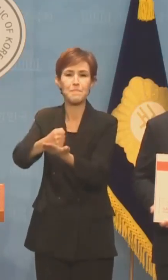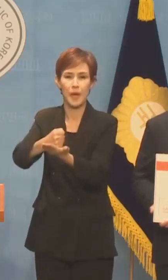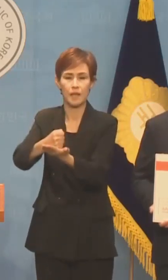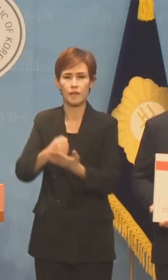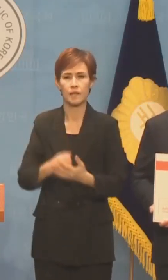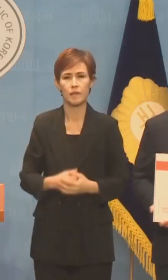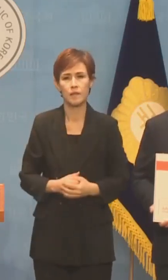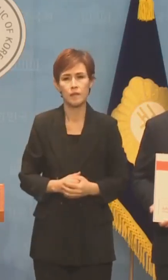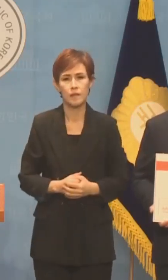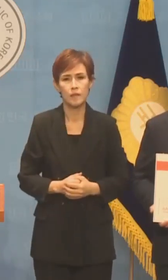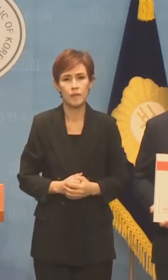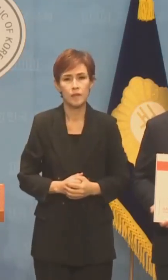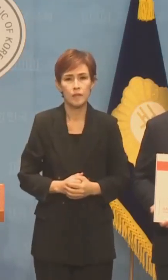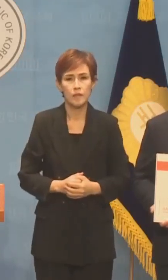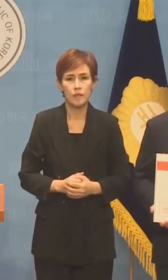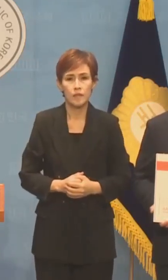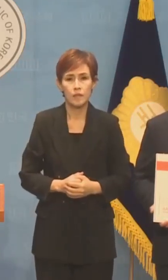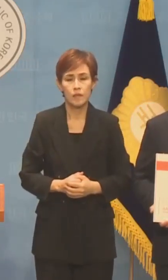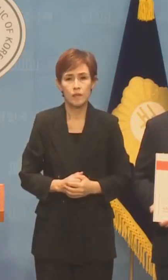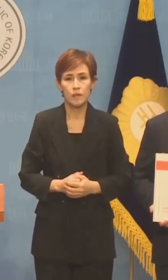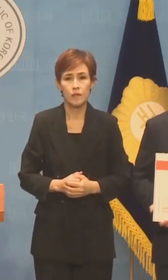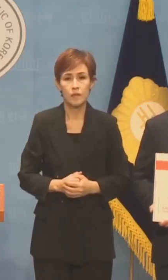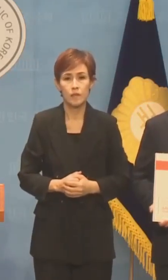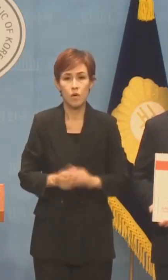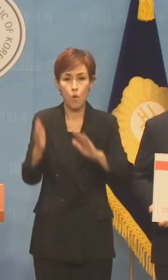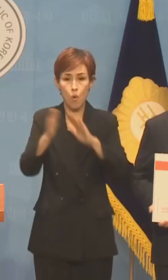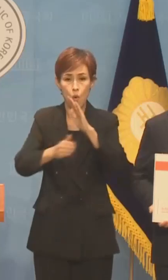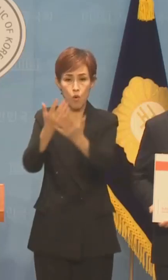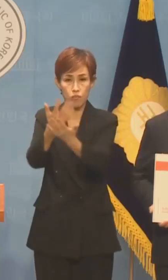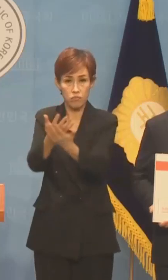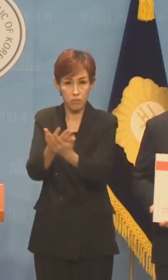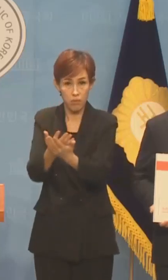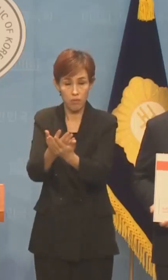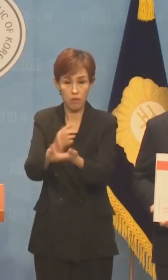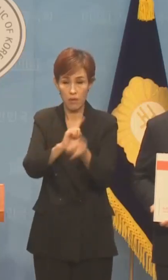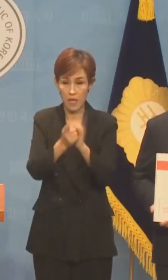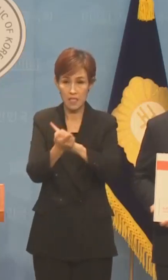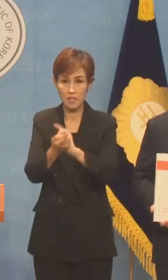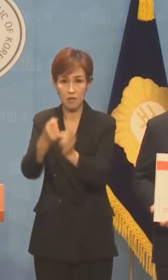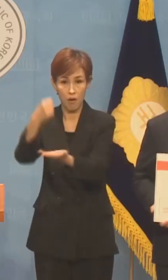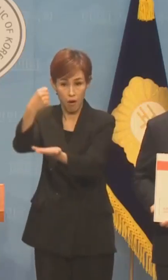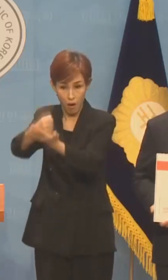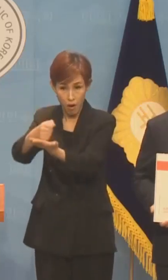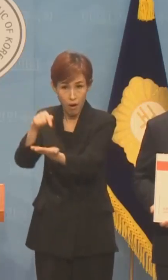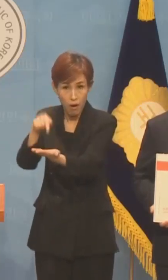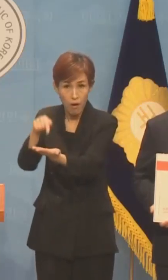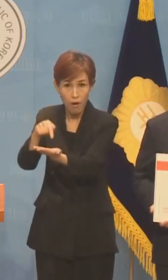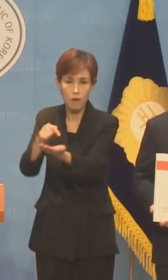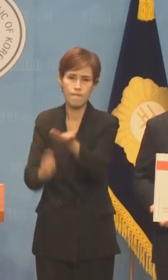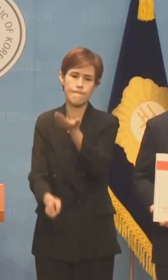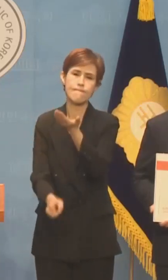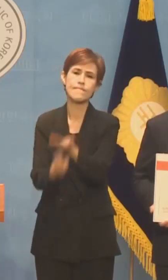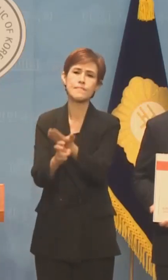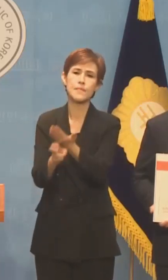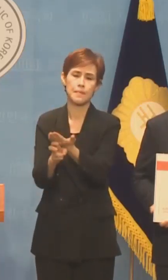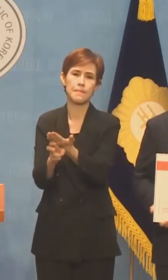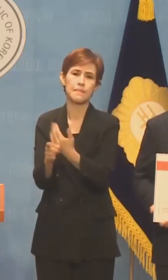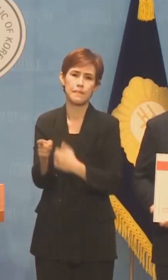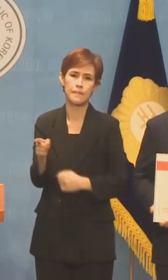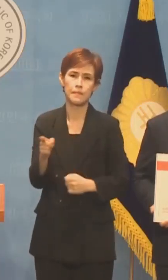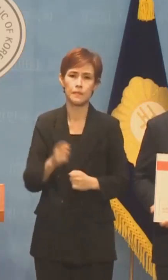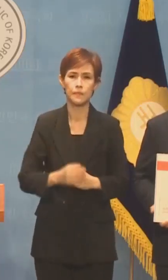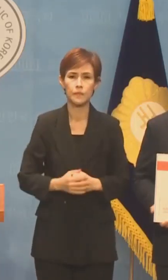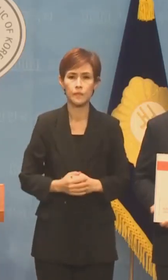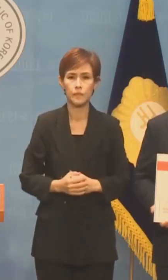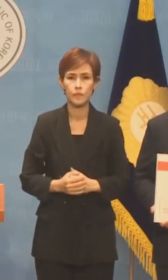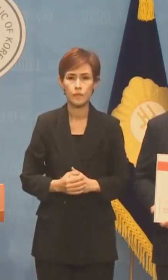했습니다. 국가기관의 공문서 관인을 대리 날인한 명백한 불법 행위가 이루어진